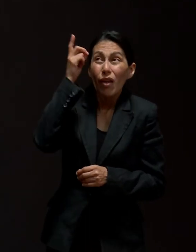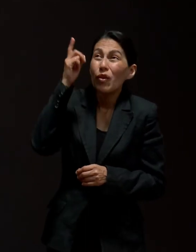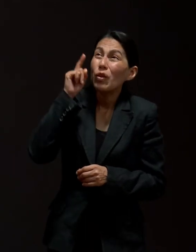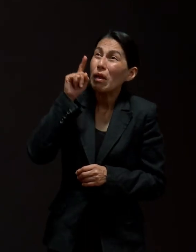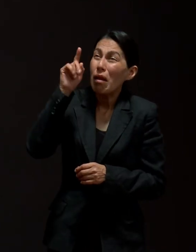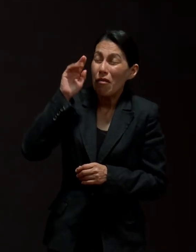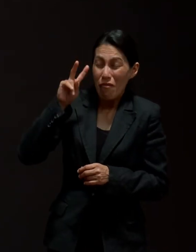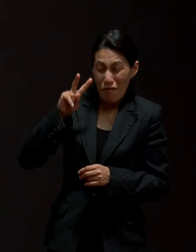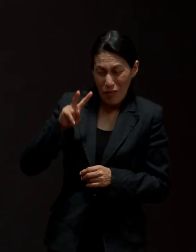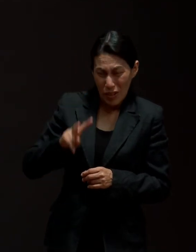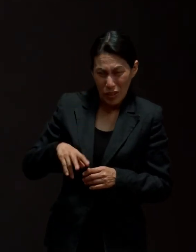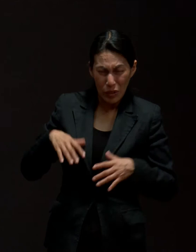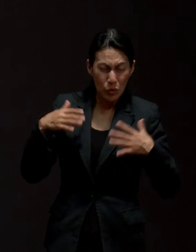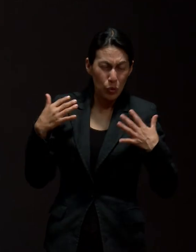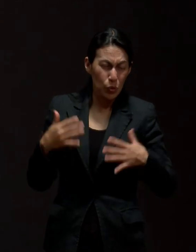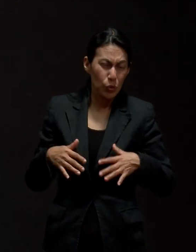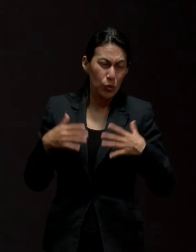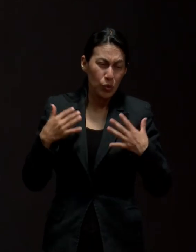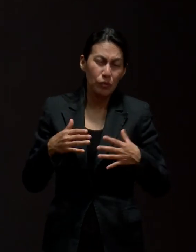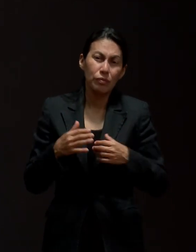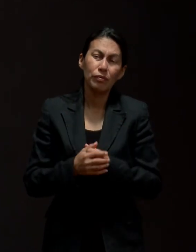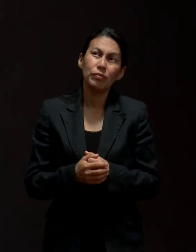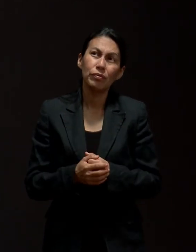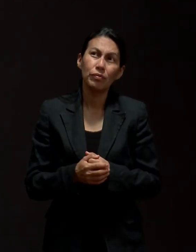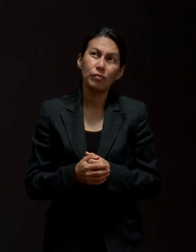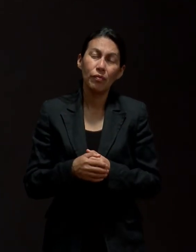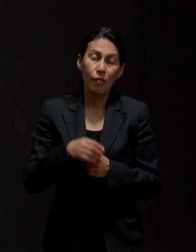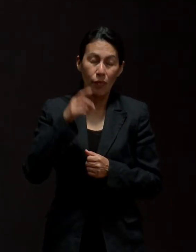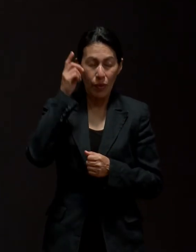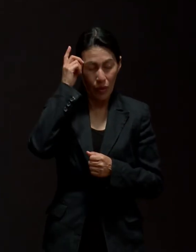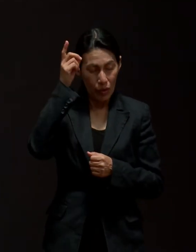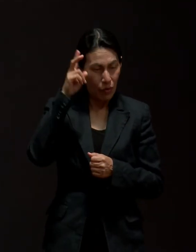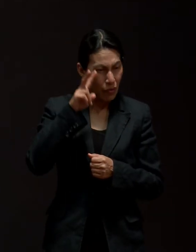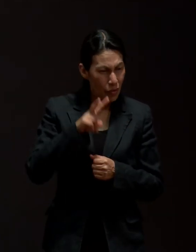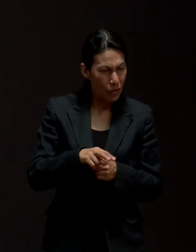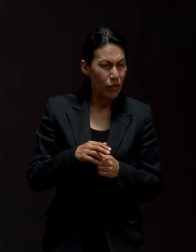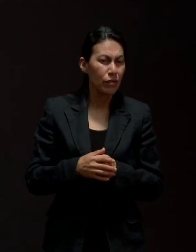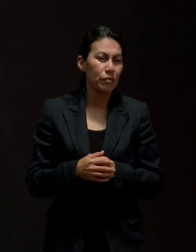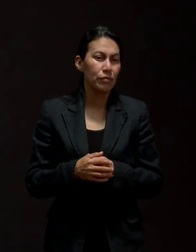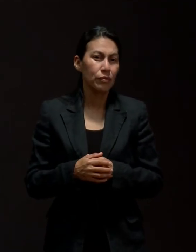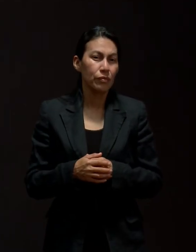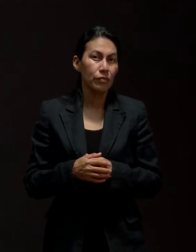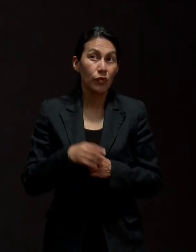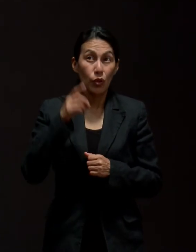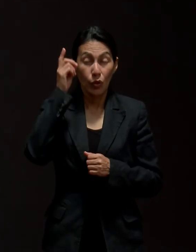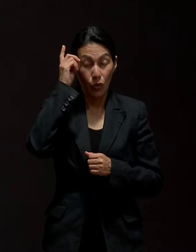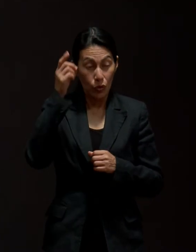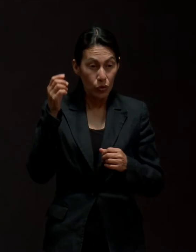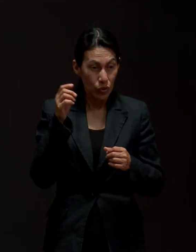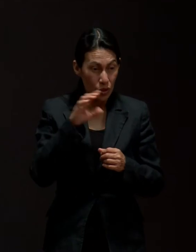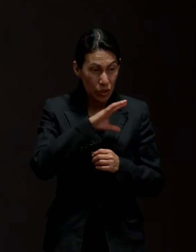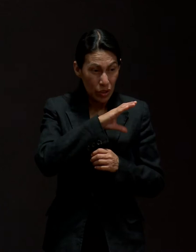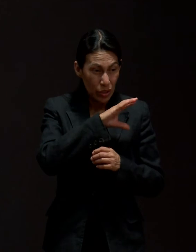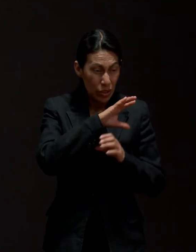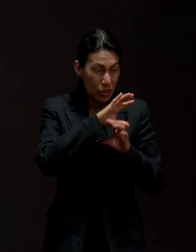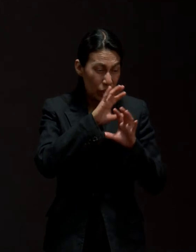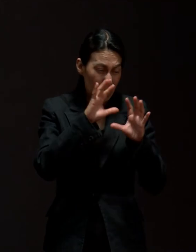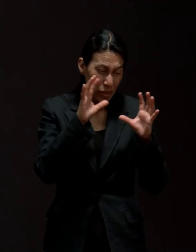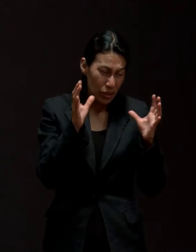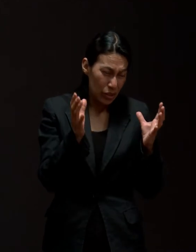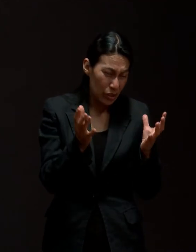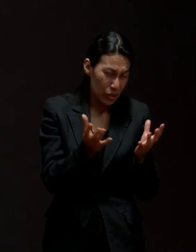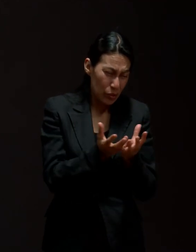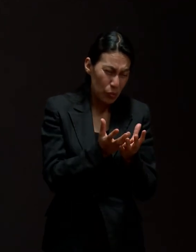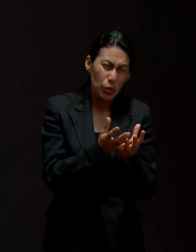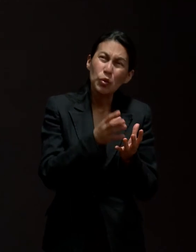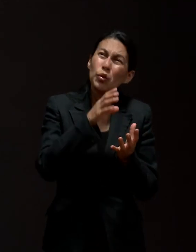se invoca, que invocamos como creyentes. Al Dios único y verdadero, al Creador